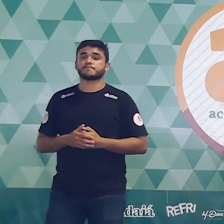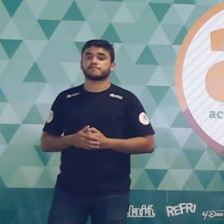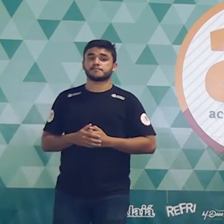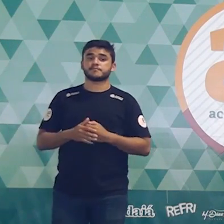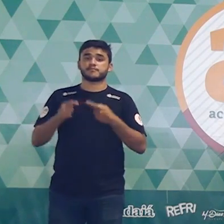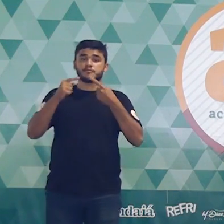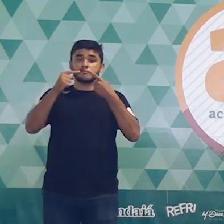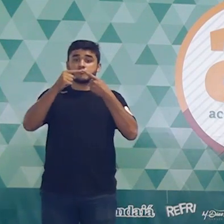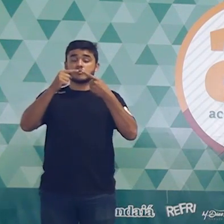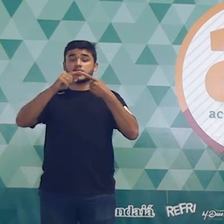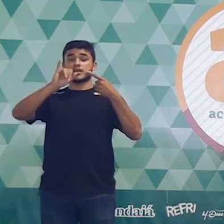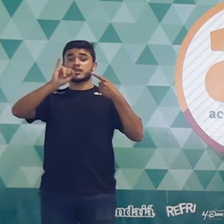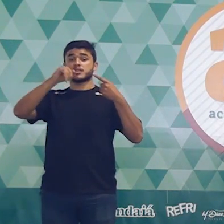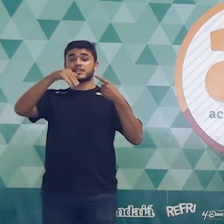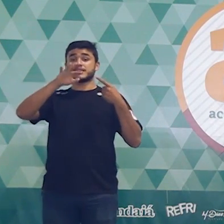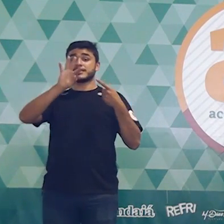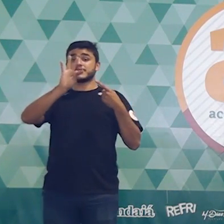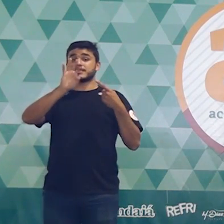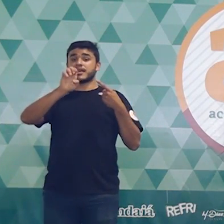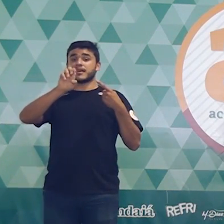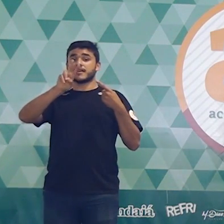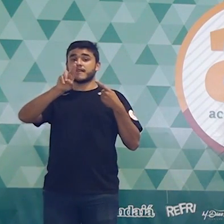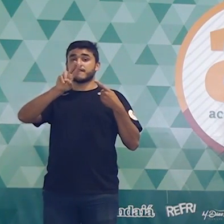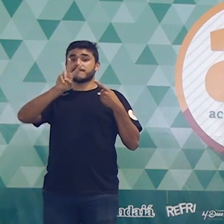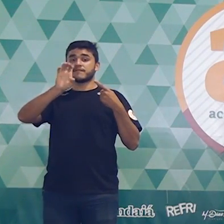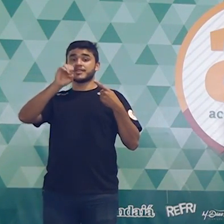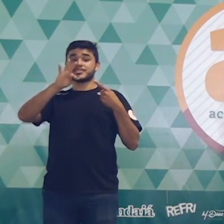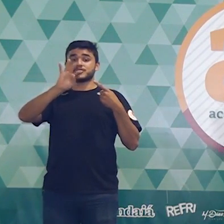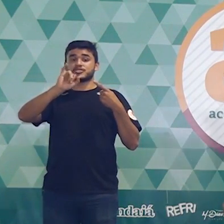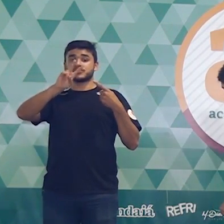Agente interventivo. 2 pontos.